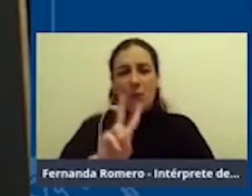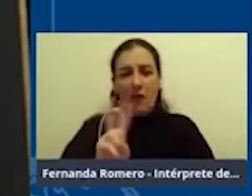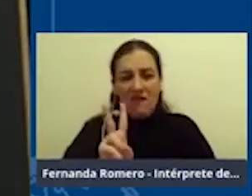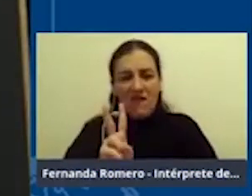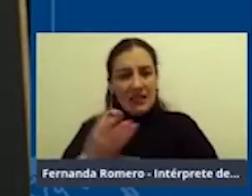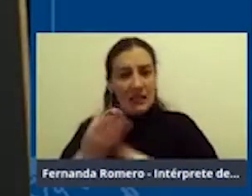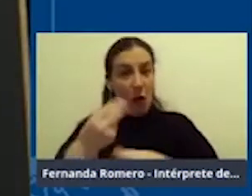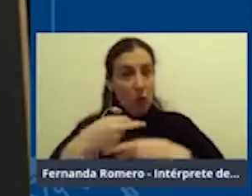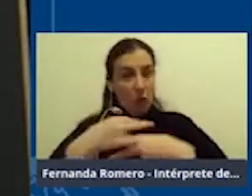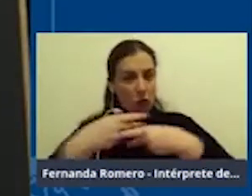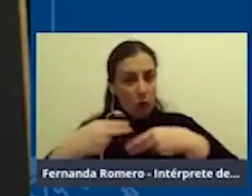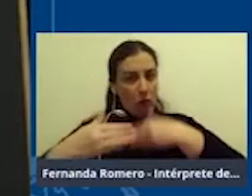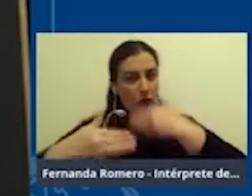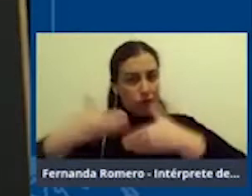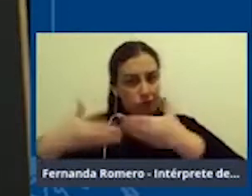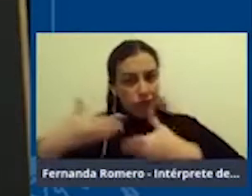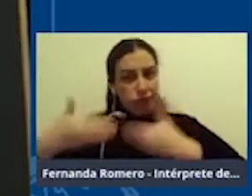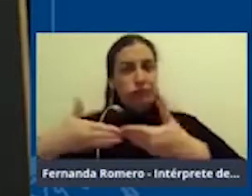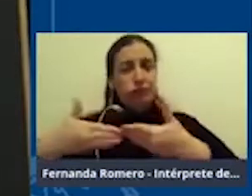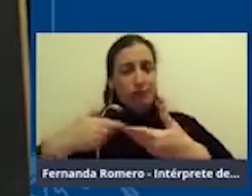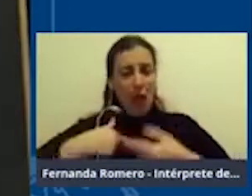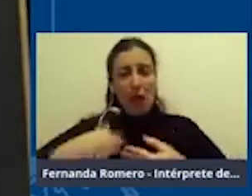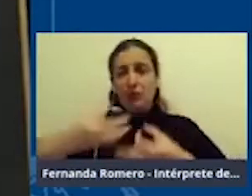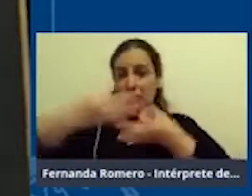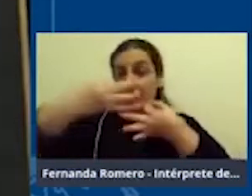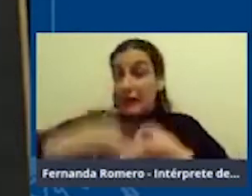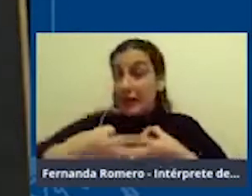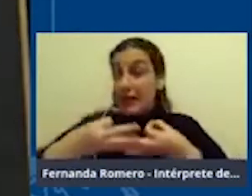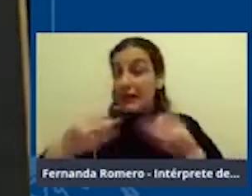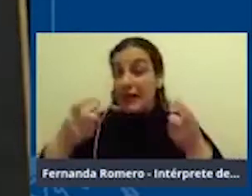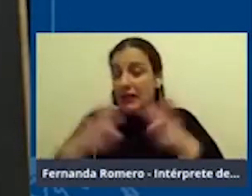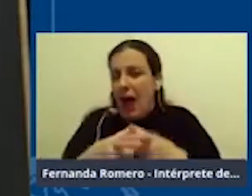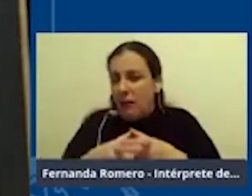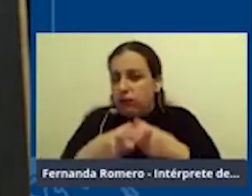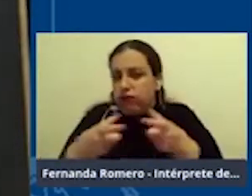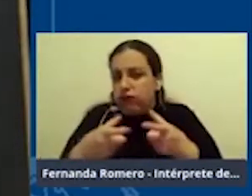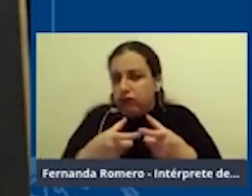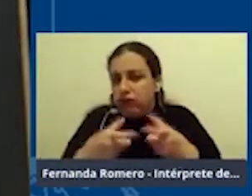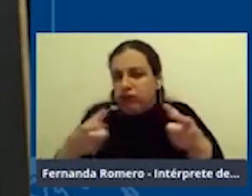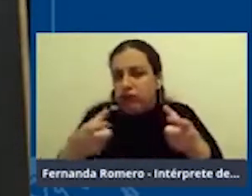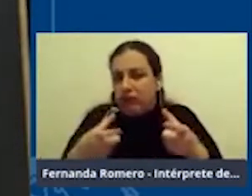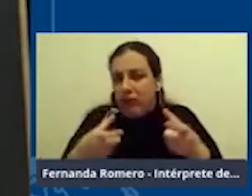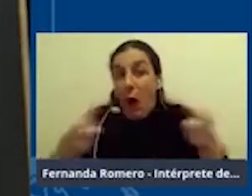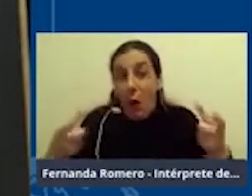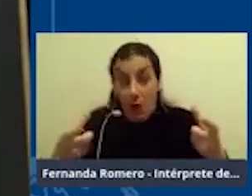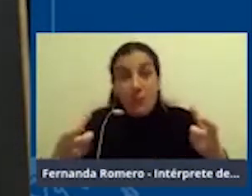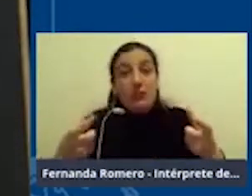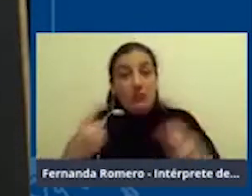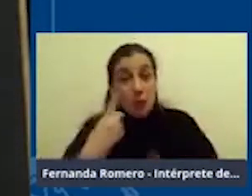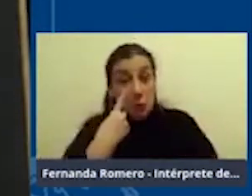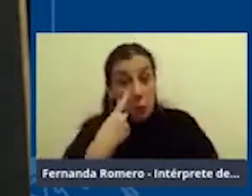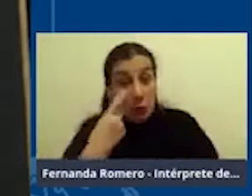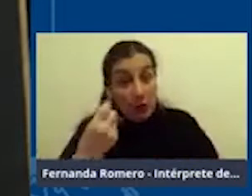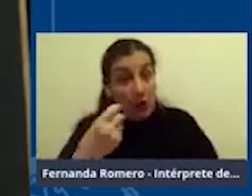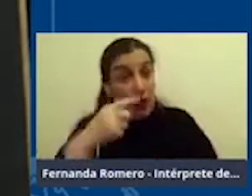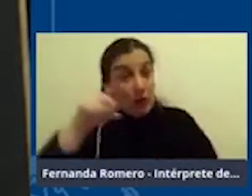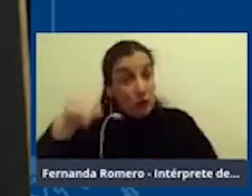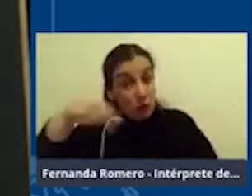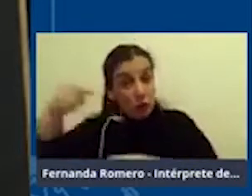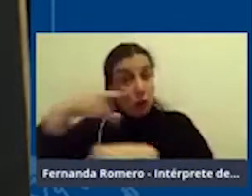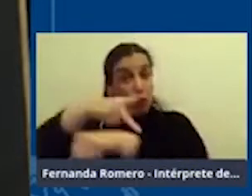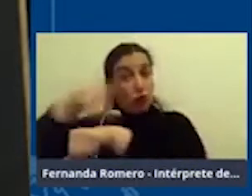outros avanços, eu tenho a certeza que tem aumentado a demanda que eu recebo de interesse de países e